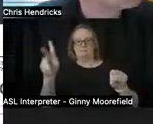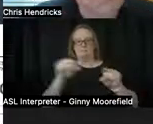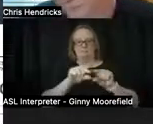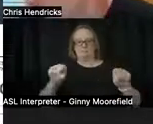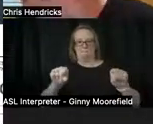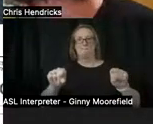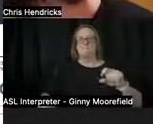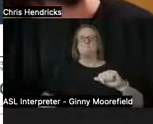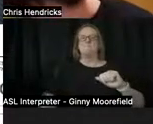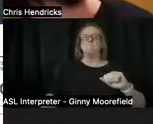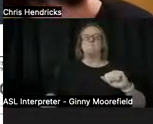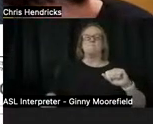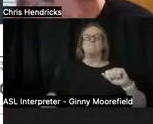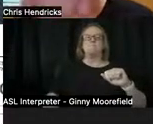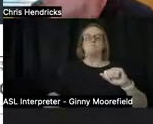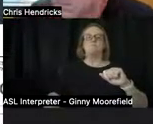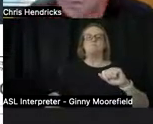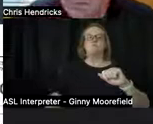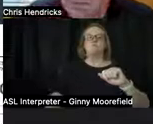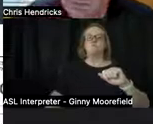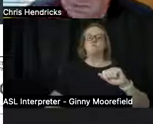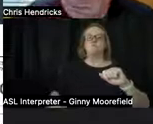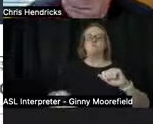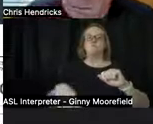aquí lo pueden ver y yo les voy a decir muy rápidamente